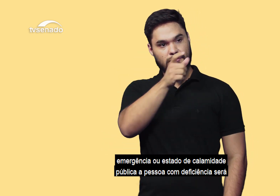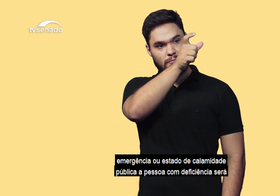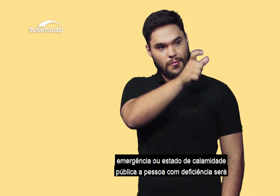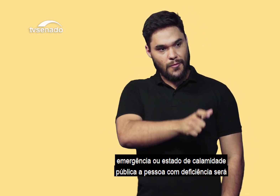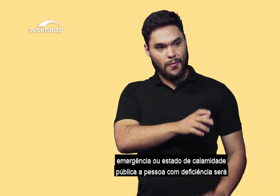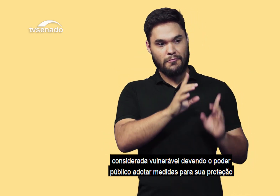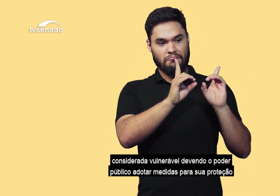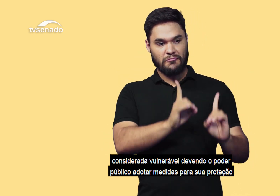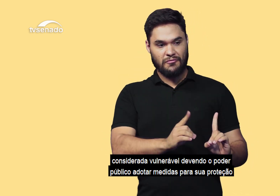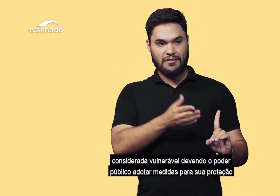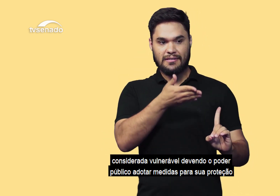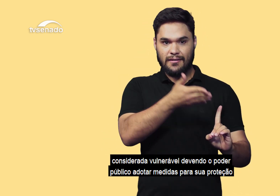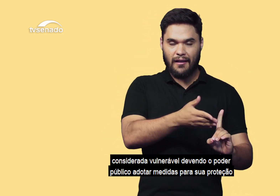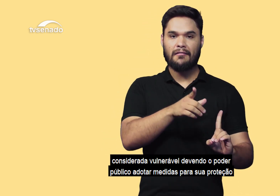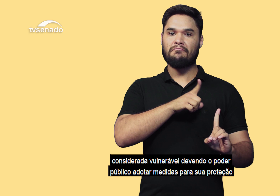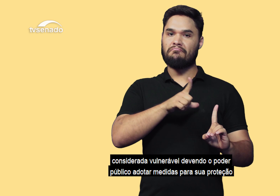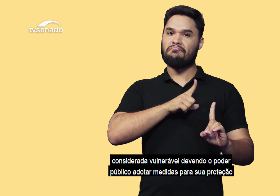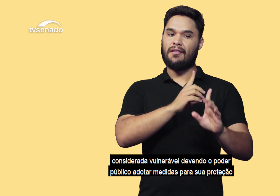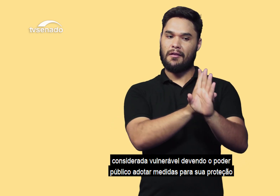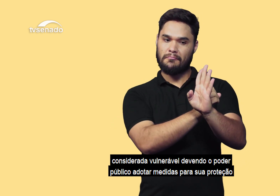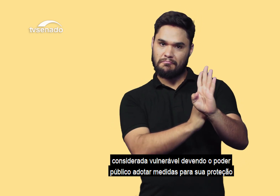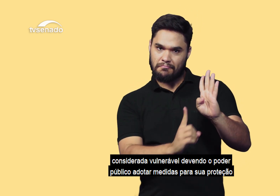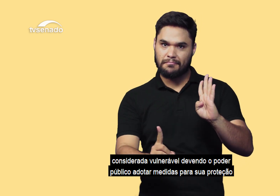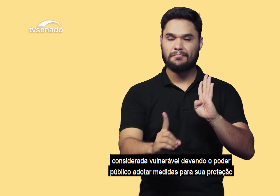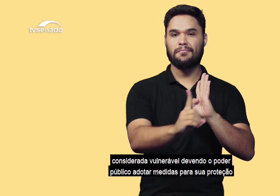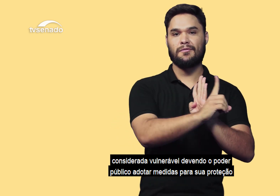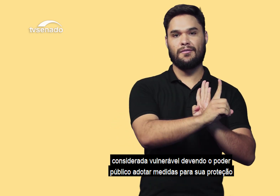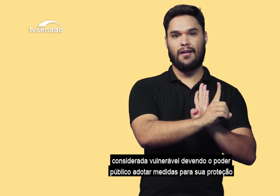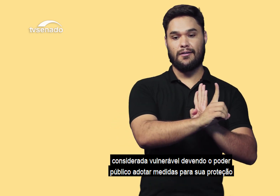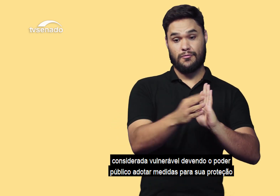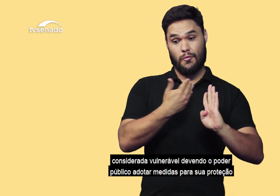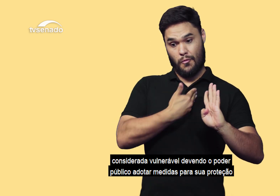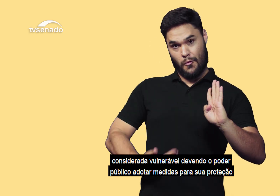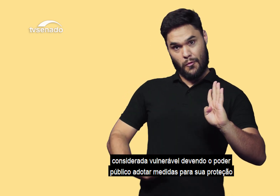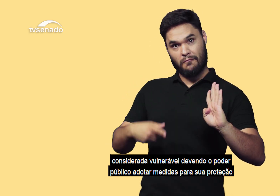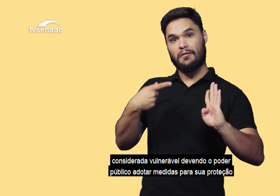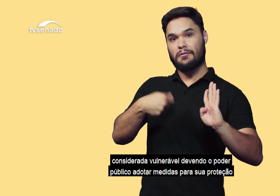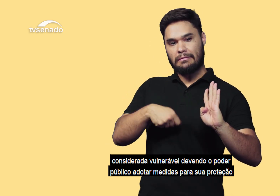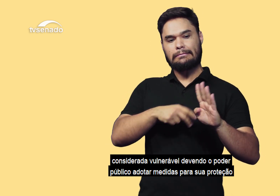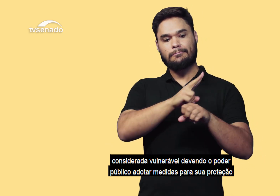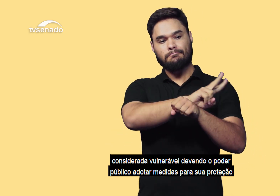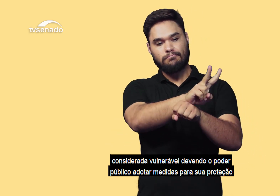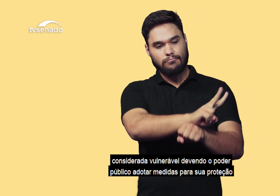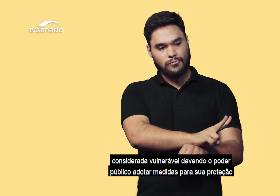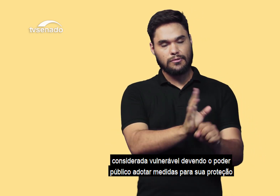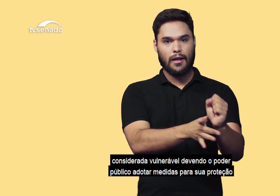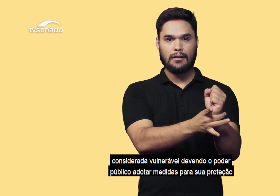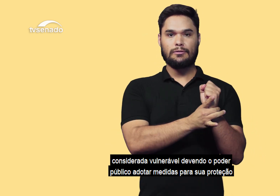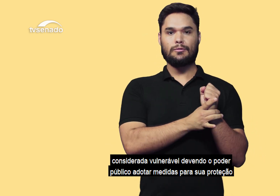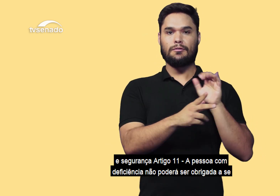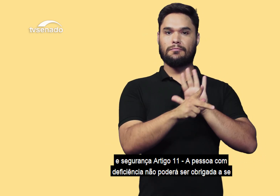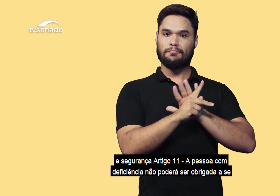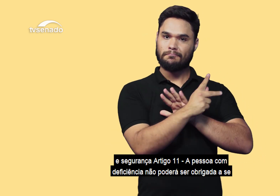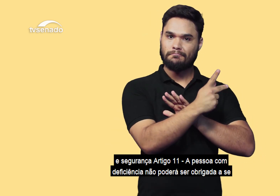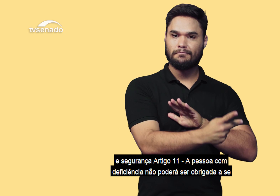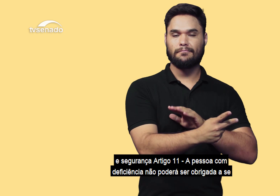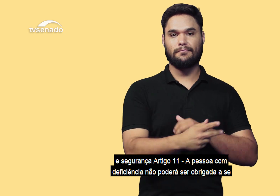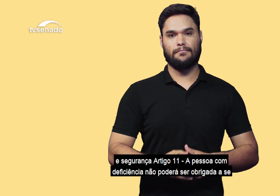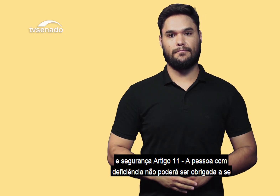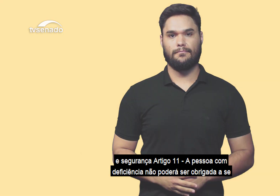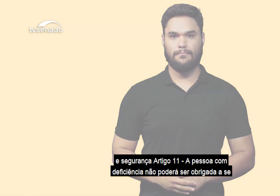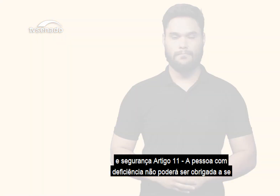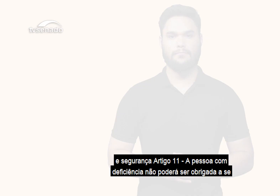deficiência será considerada vulnerável, devendo ao Poder Público adotar medidas para sua proteção e